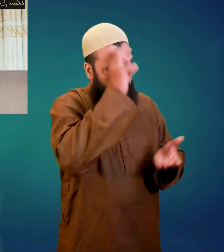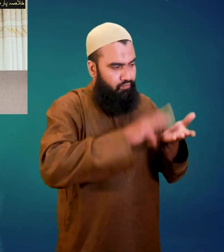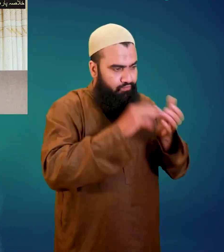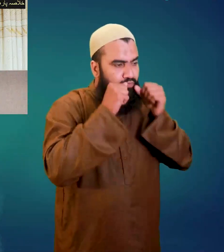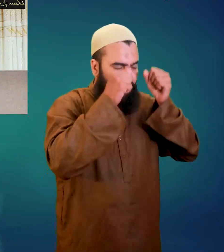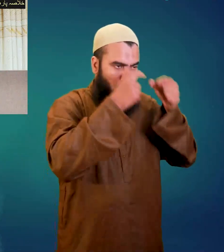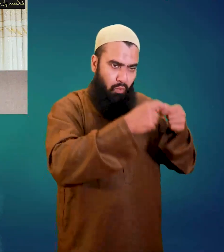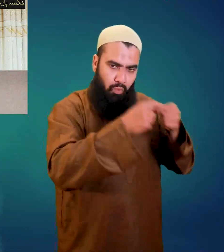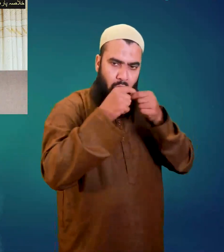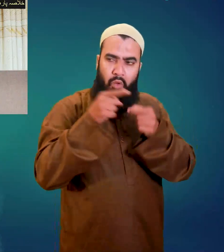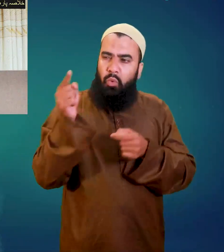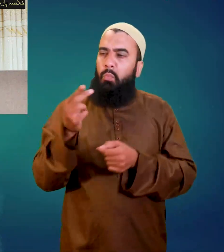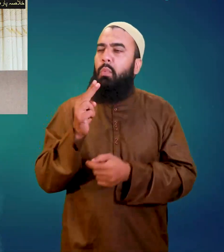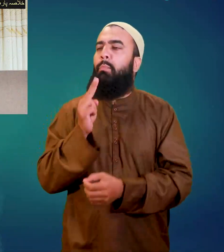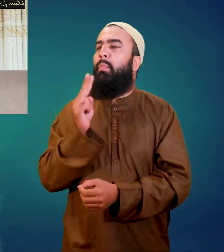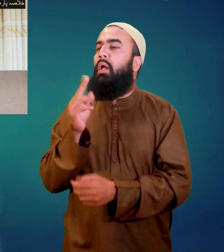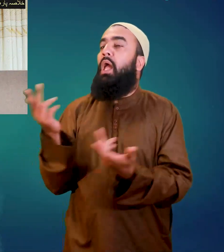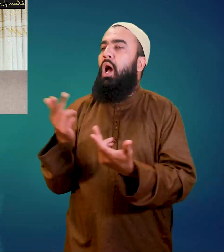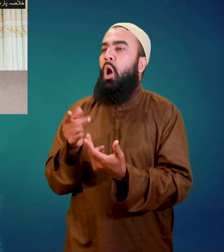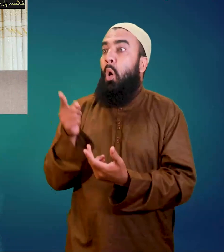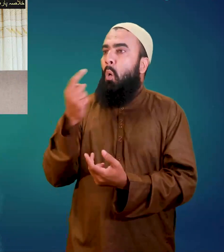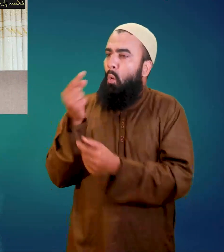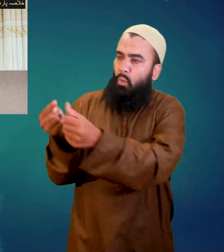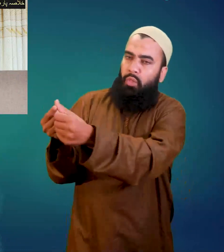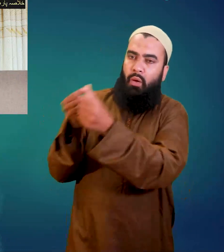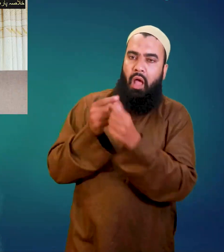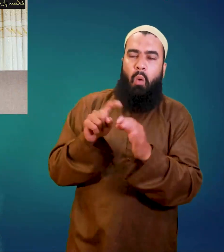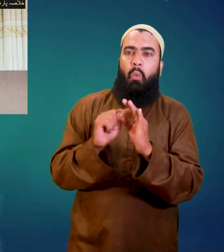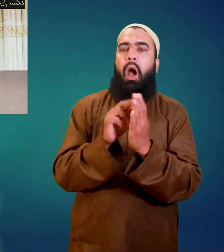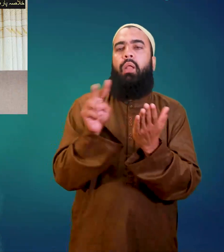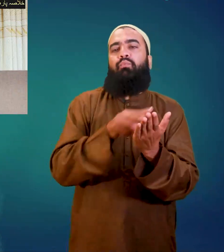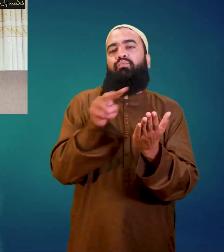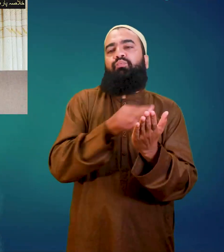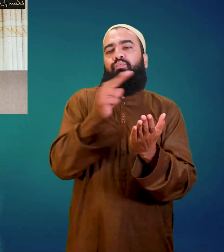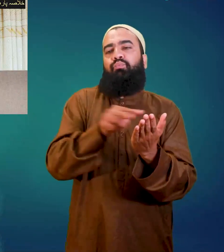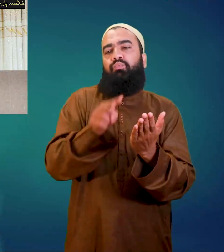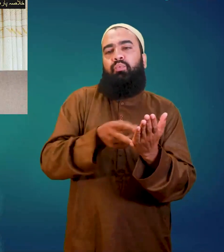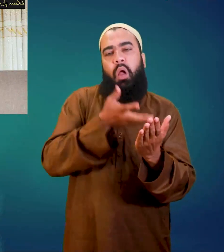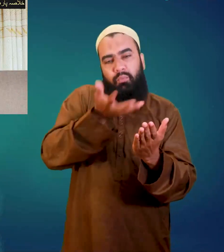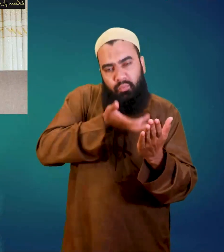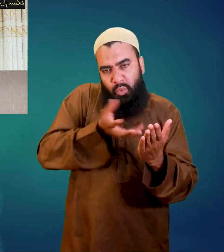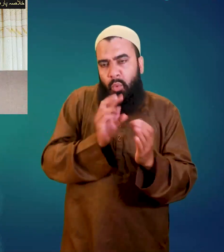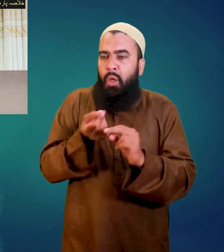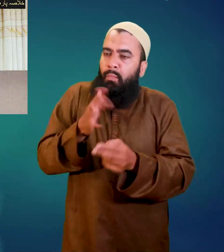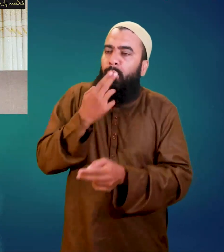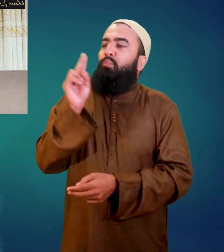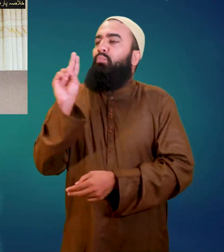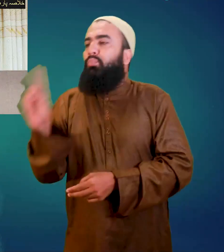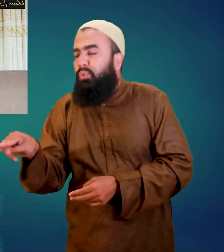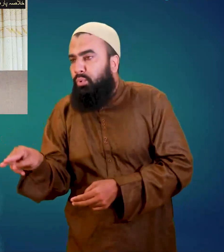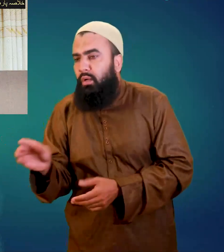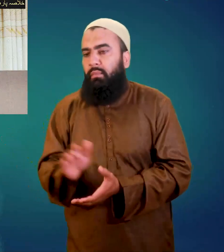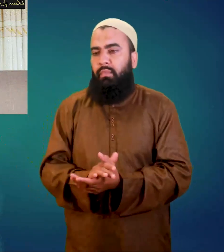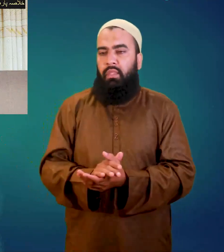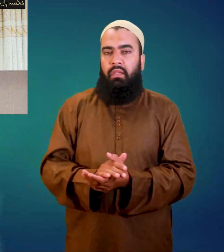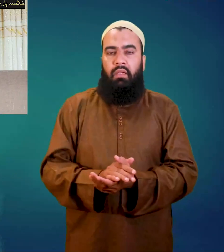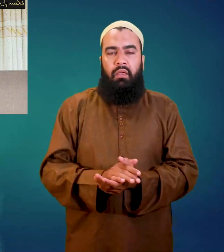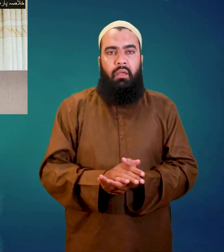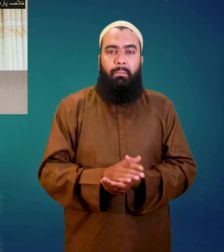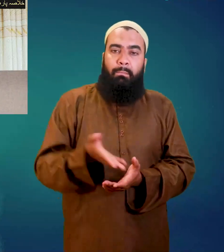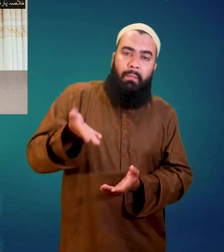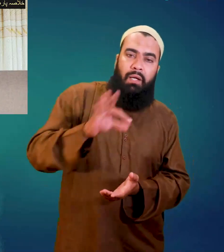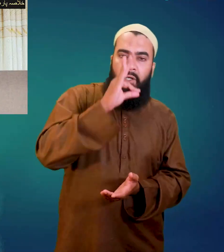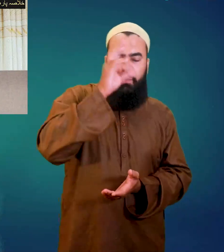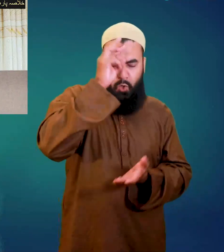وسلم نے فرمایا کہ ان کلمات کے اندر، ان آیات کے اندر اگر آدمی کو یقین ہو تو پہاڑ بھی اپنی جگہ سے ہٹ سکتا